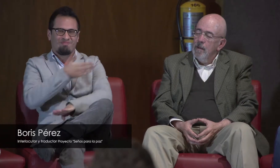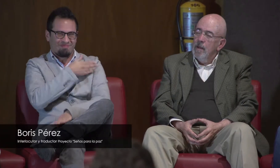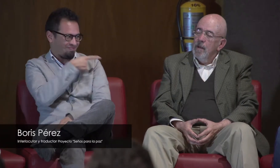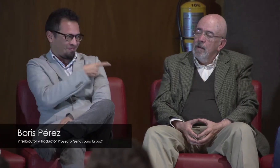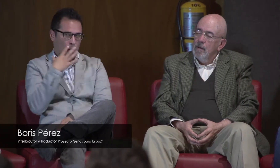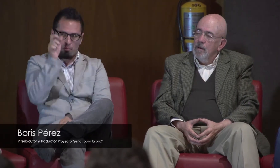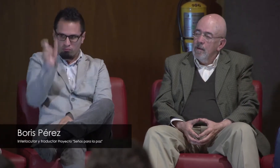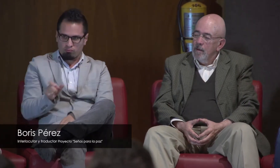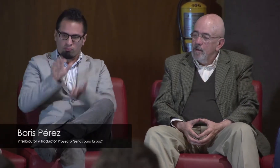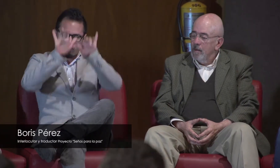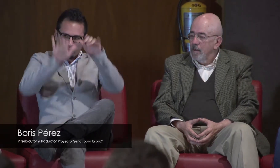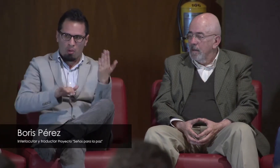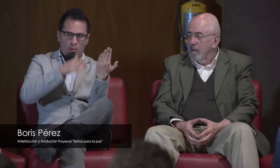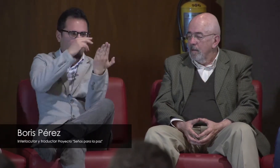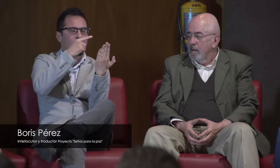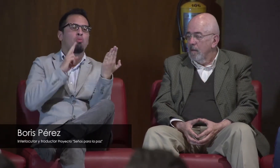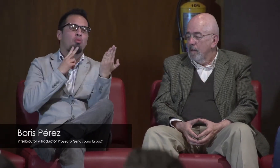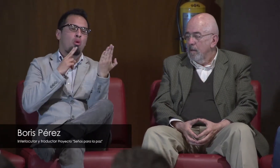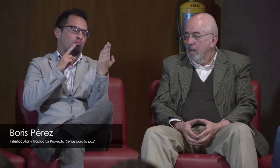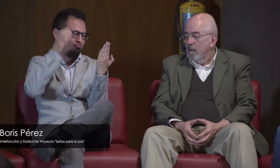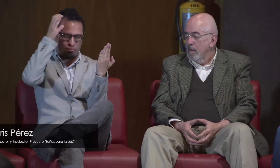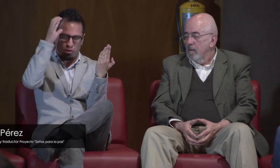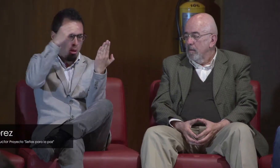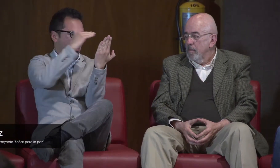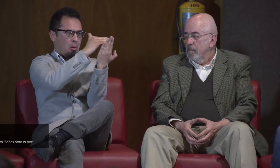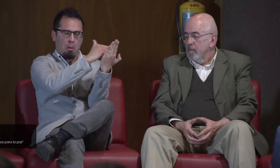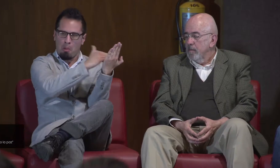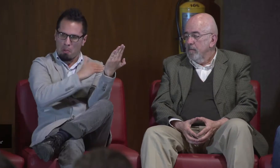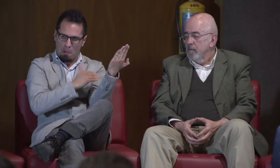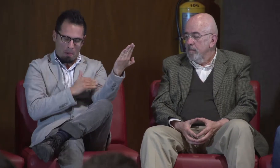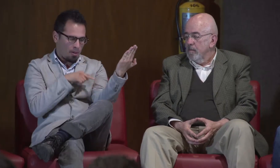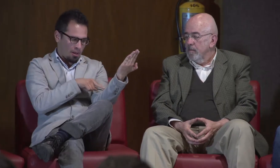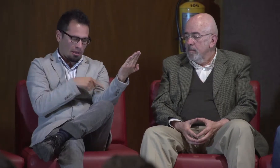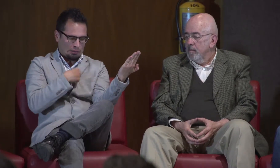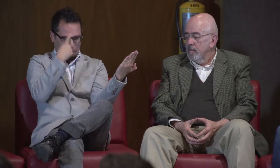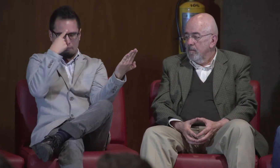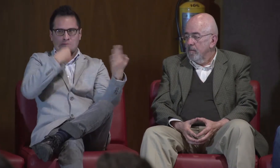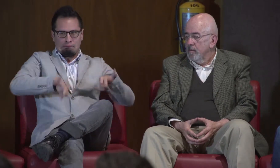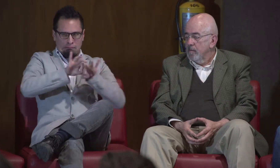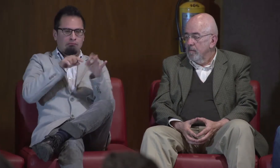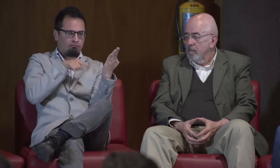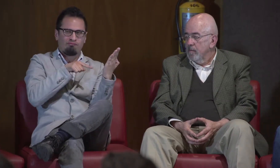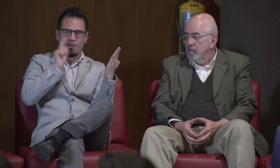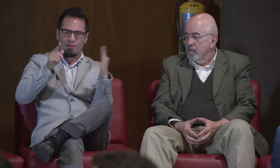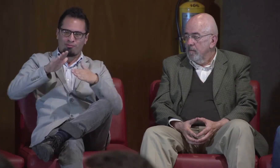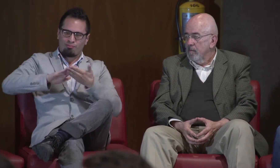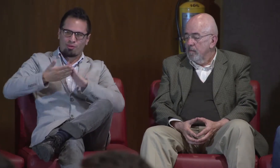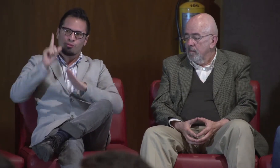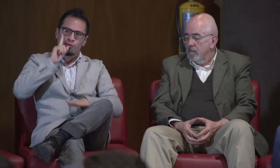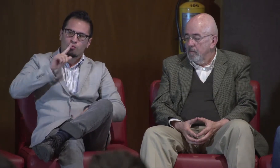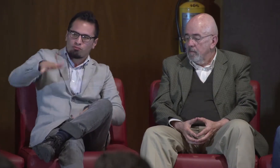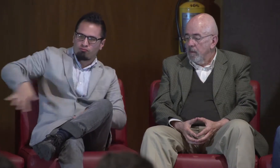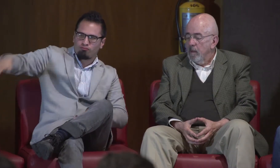Perfecto. Tal cual como lo estaba mencionando Ricardo Daza, en algún momento se hizo una recopilación de una lista de palabras que iban a